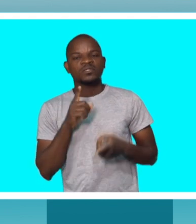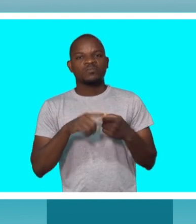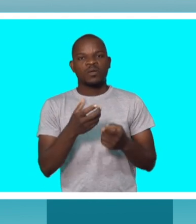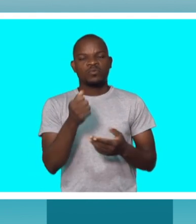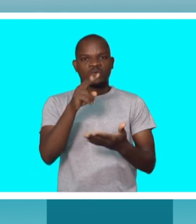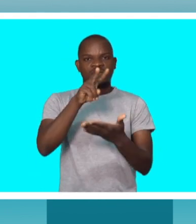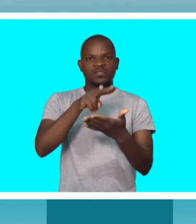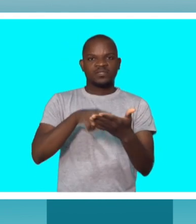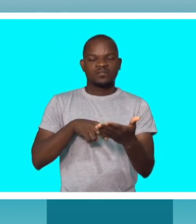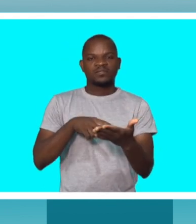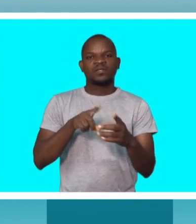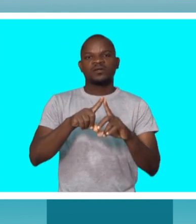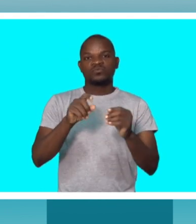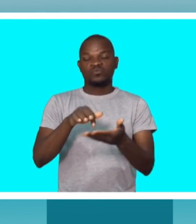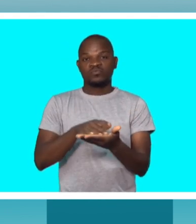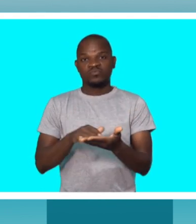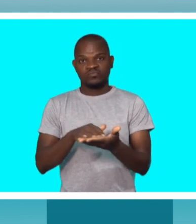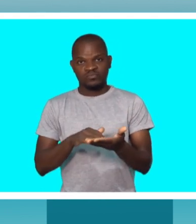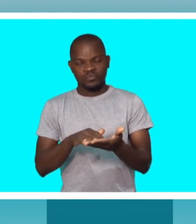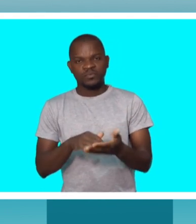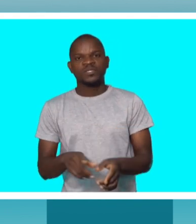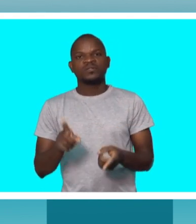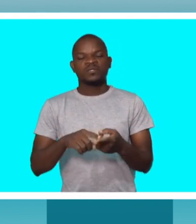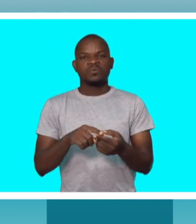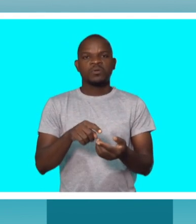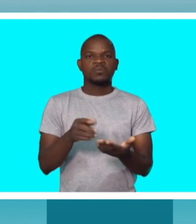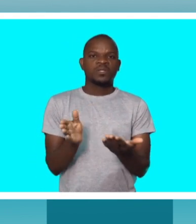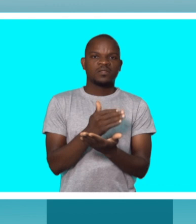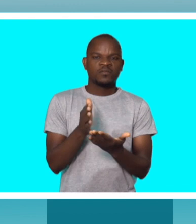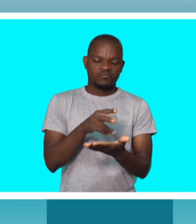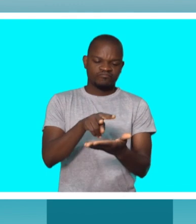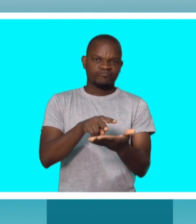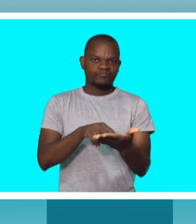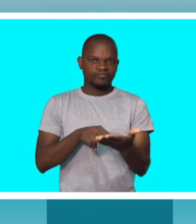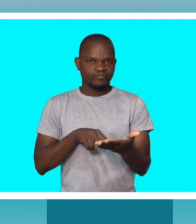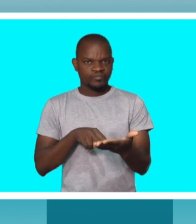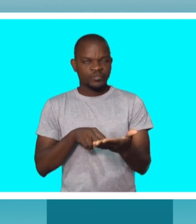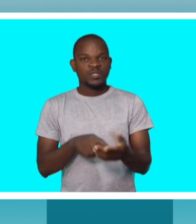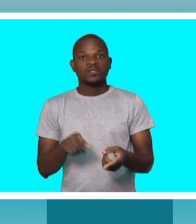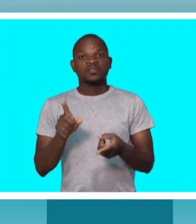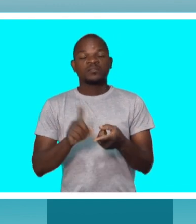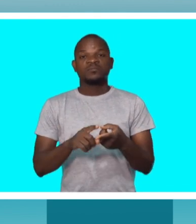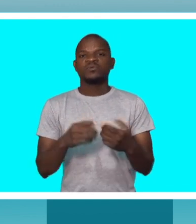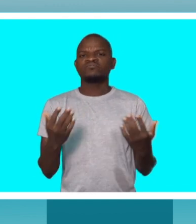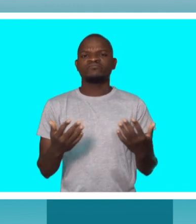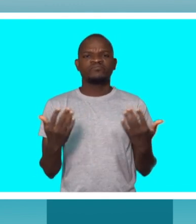tem como ler em sistema Braille e tecnologia, já tem como ler o livro.